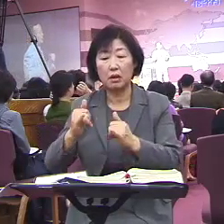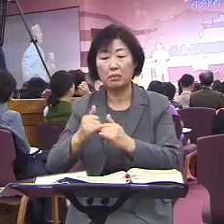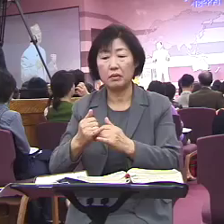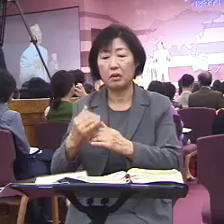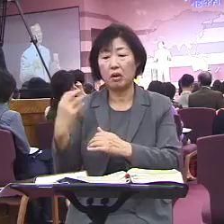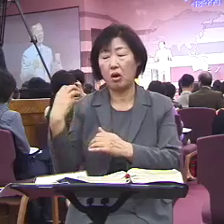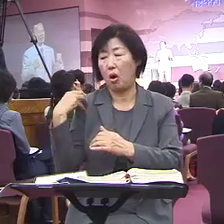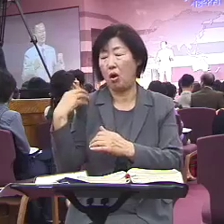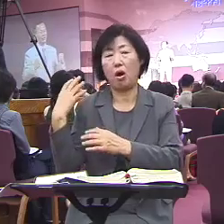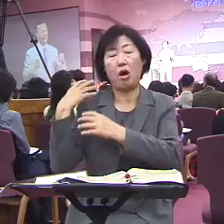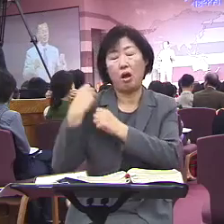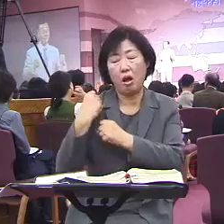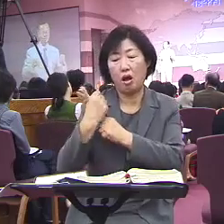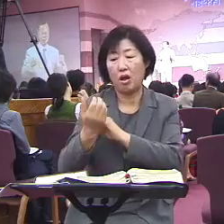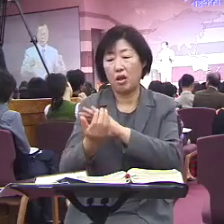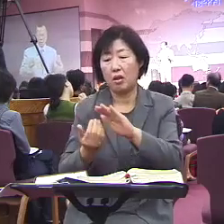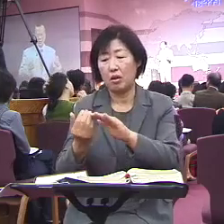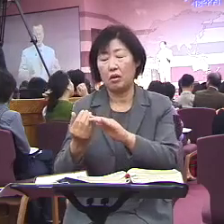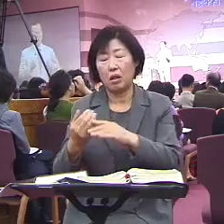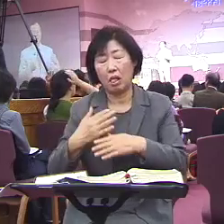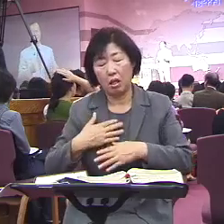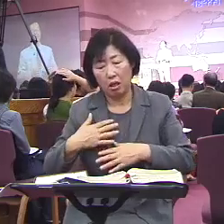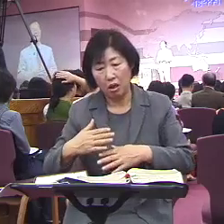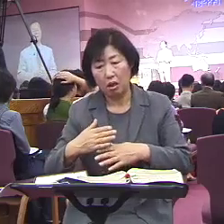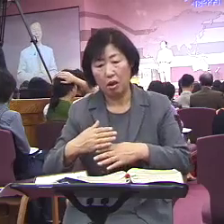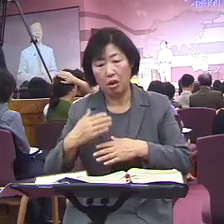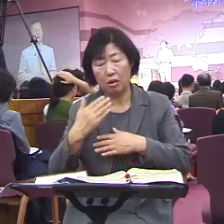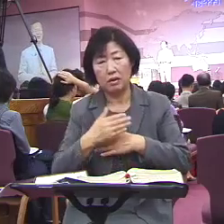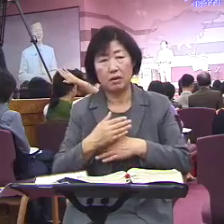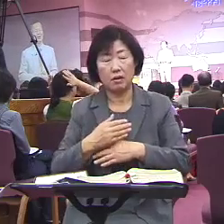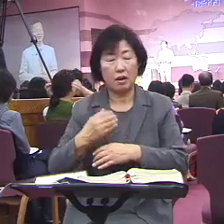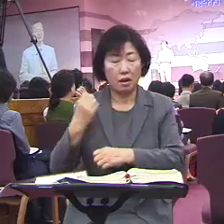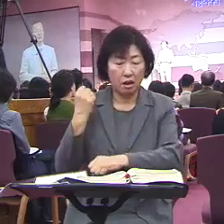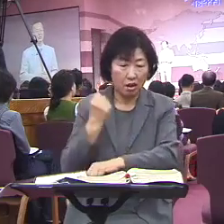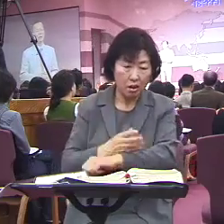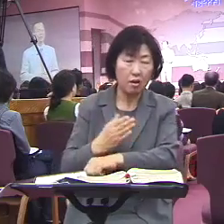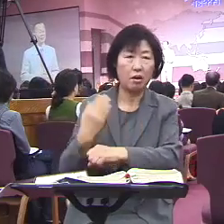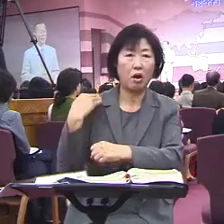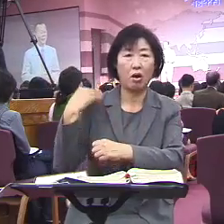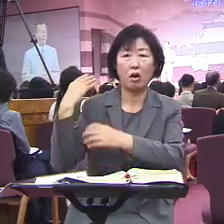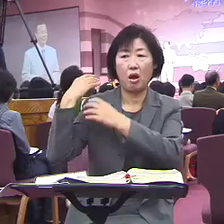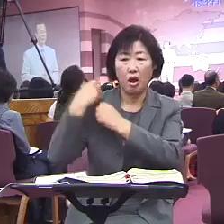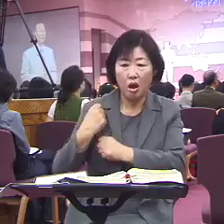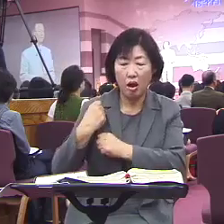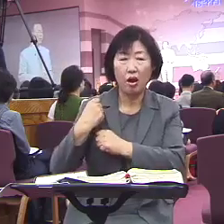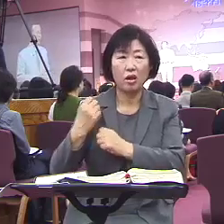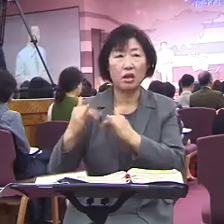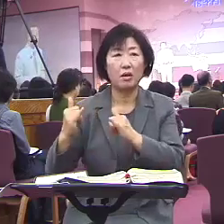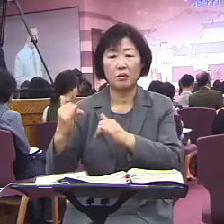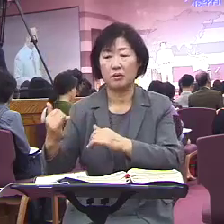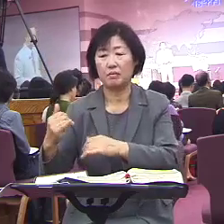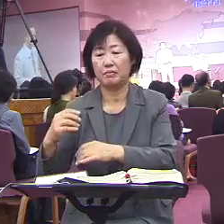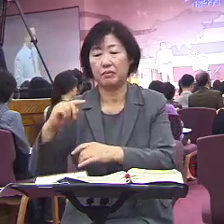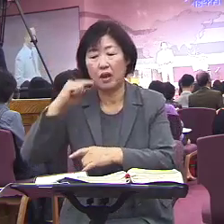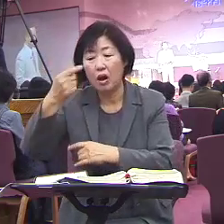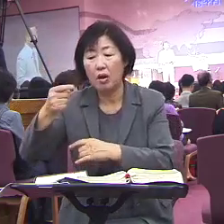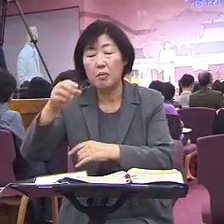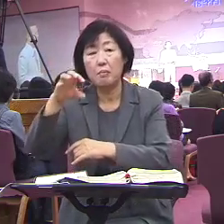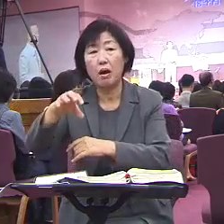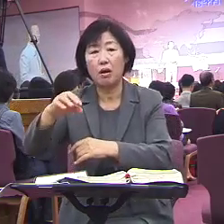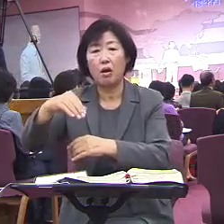이미 지친 몸이지만 이제는 필사적으로 어깨를 메고 이제 그와 함께 그 다음 마을로 가려고